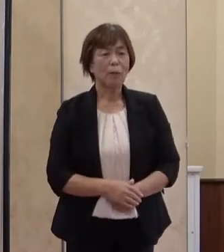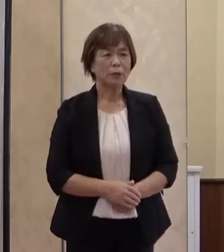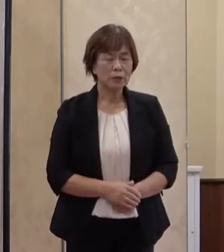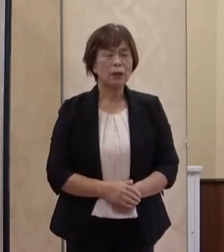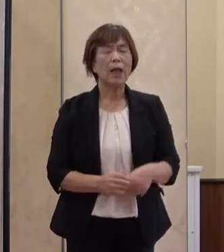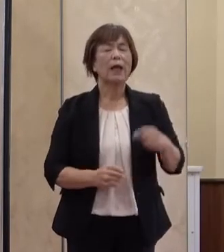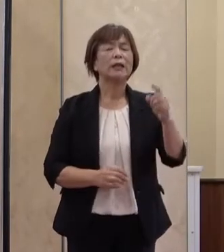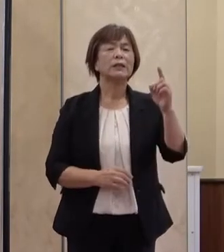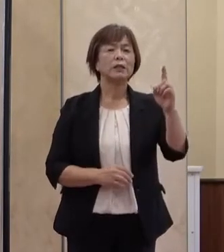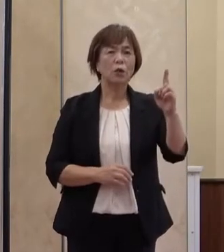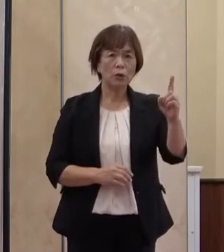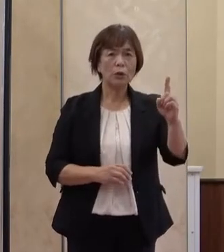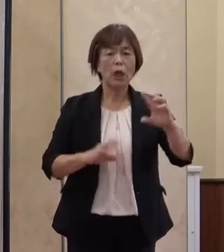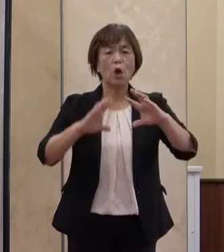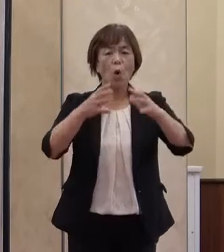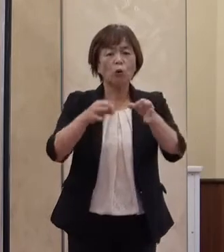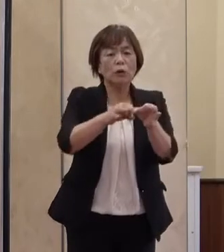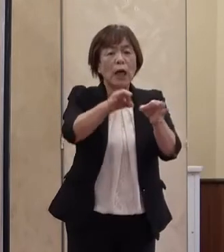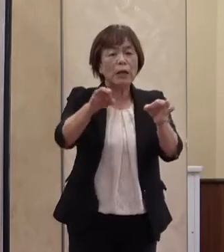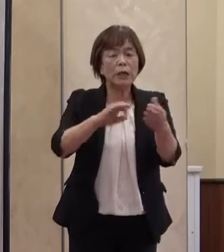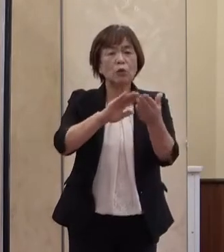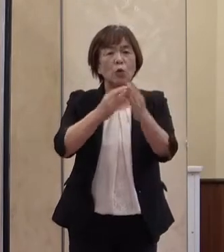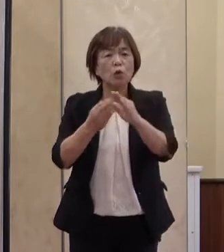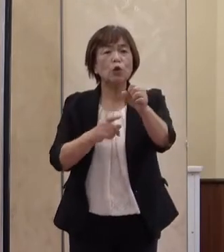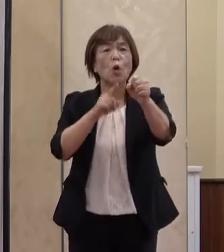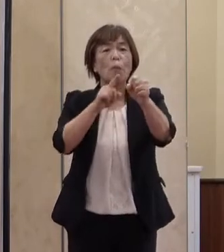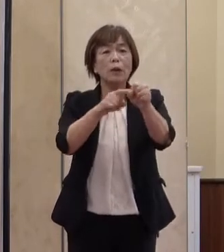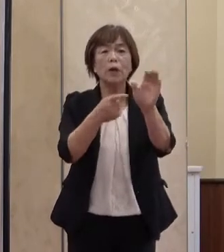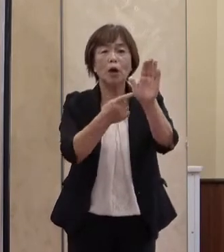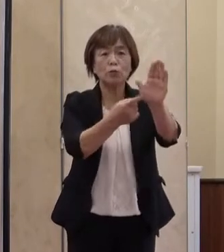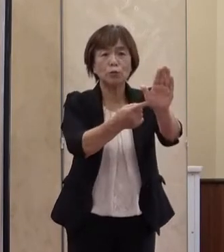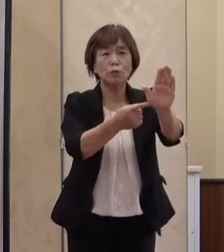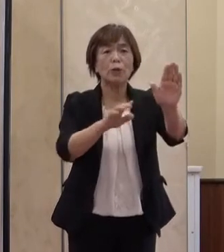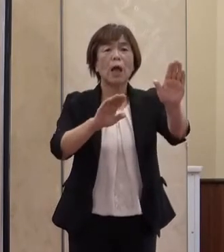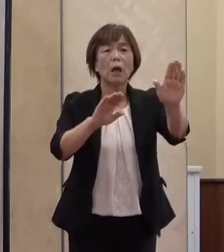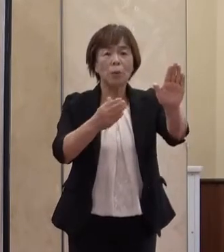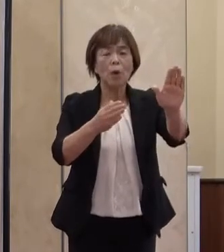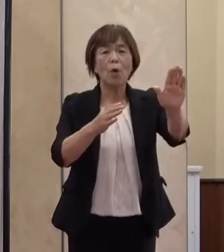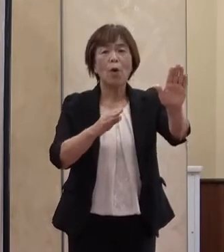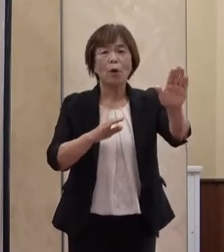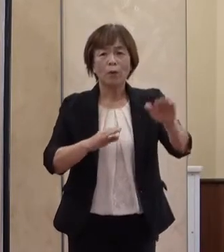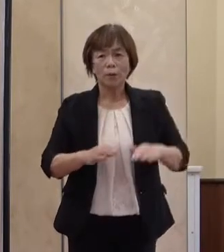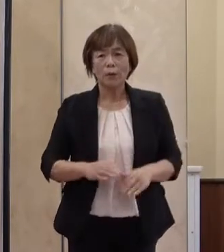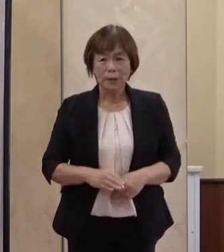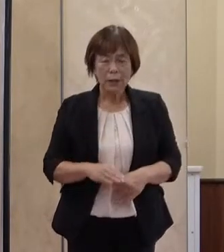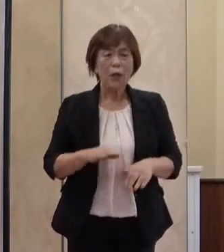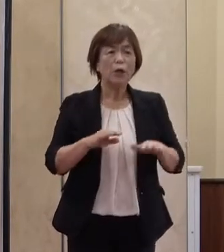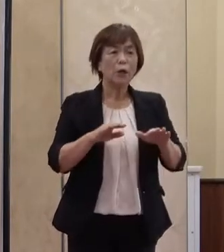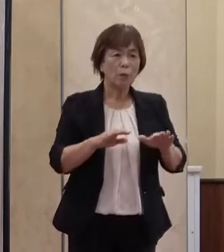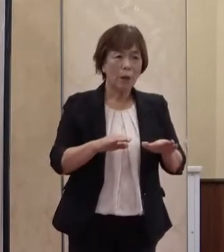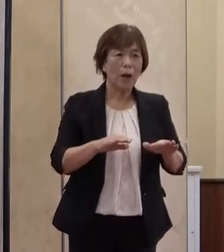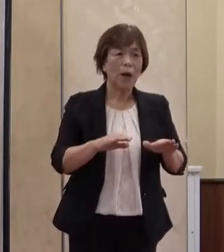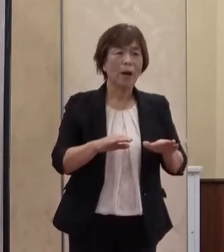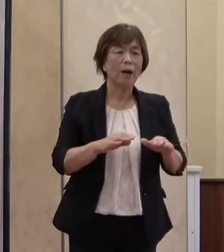一つはこれは国際金融投資を目指すって言ったって、まあ、今香港がああいう状況にもなってますからね、